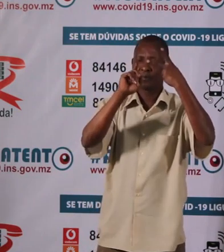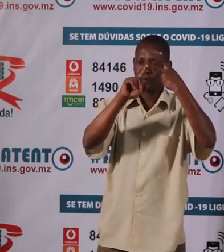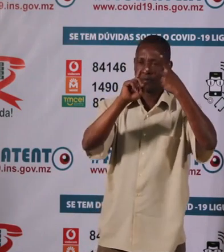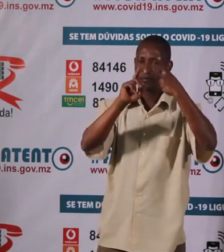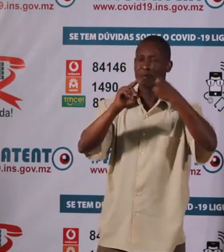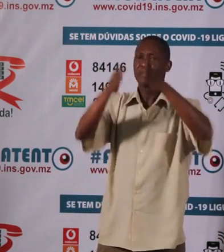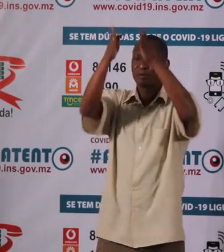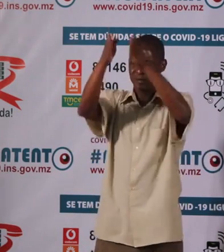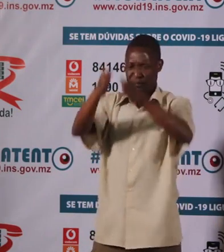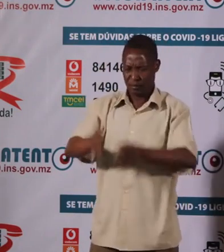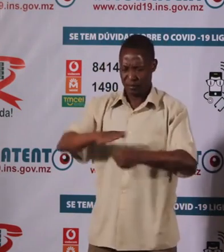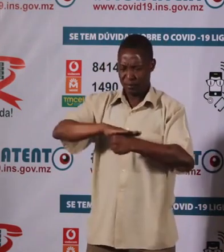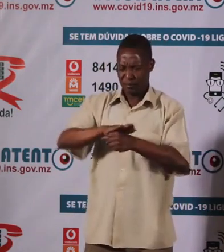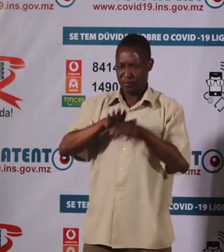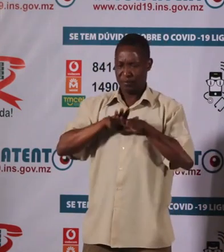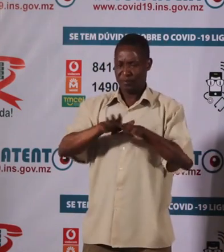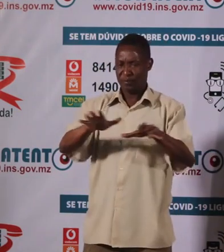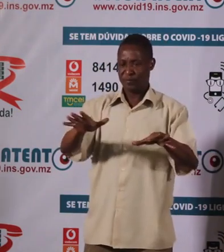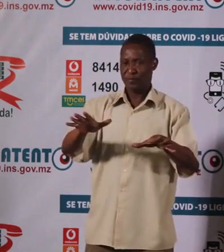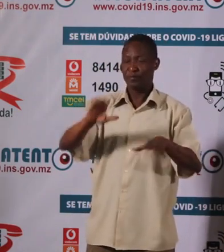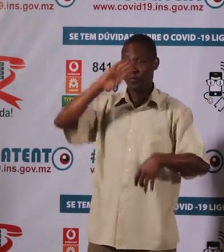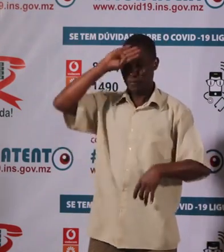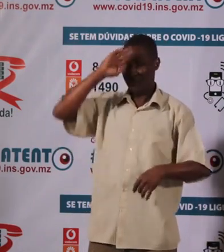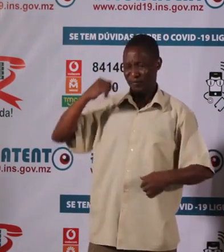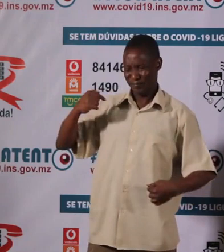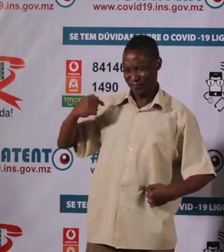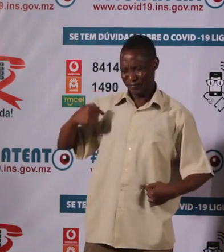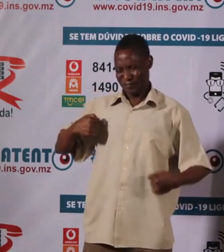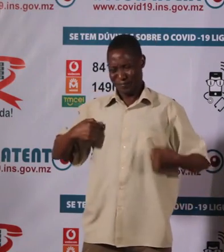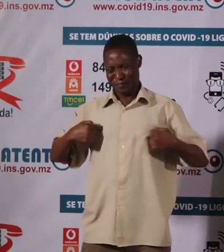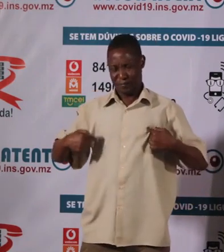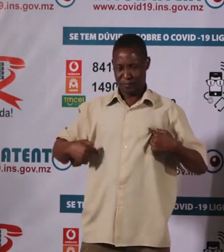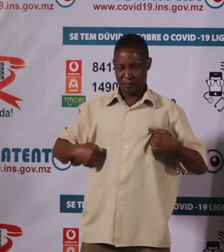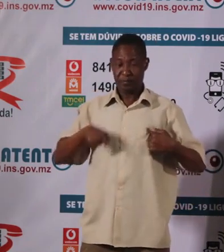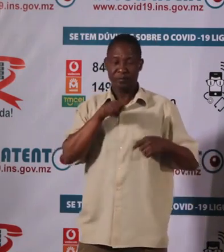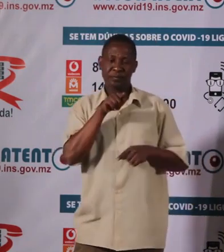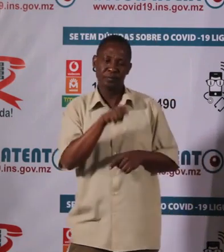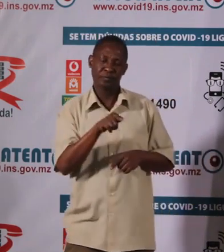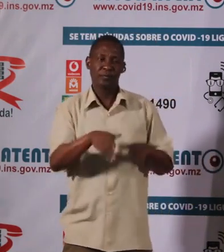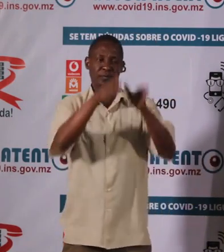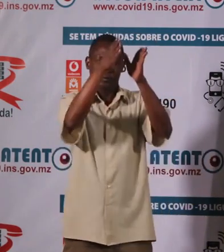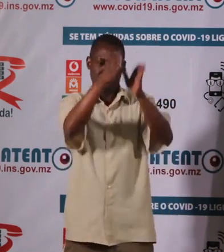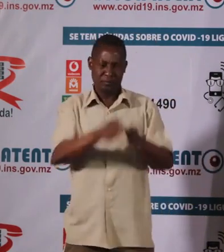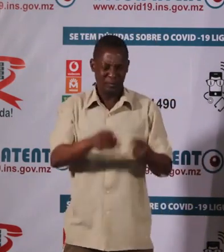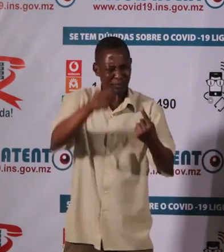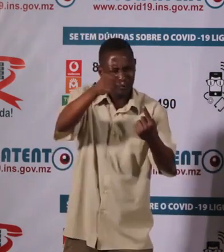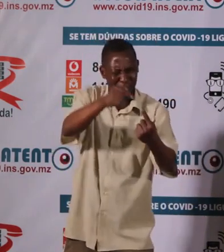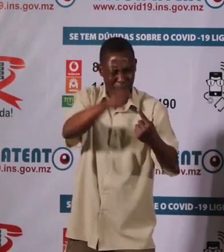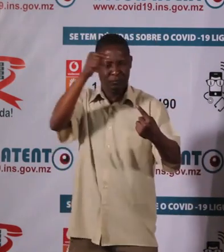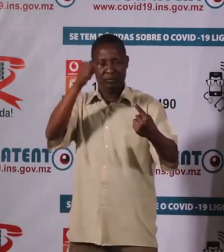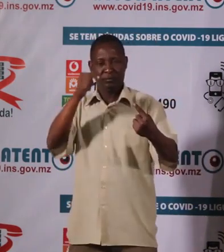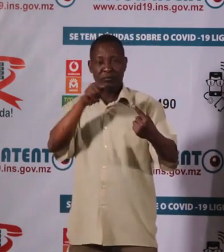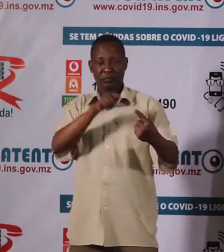assintomático. Um doente assintomático é aquele que faz o teste. Ele é positivo, mas não tem sintomas. Este